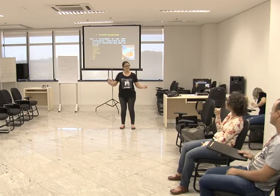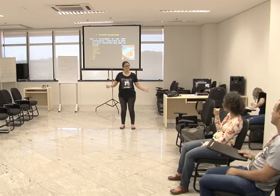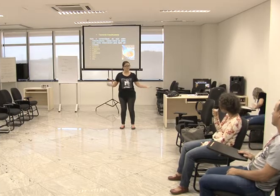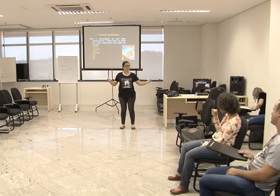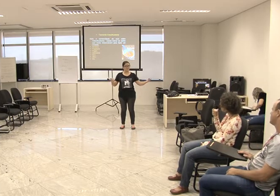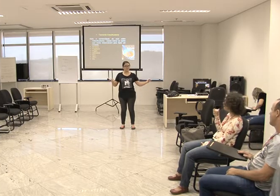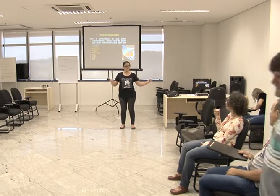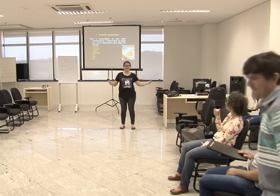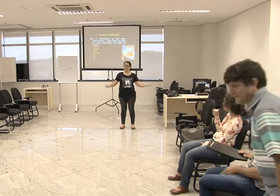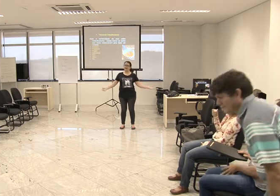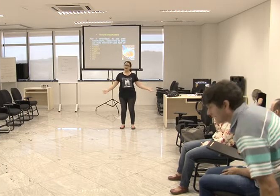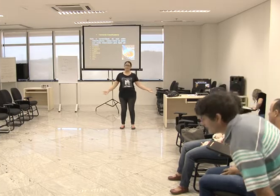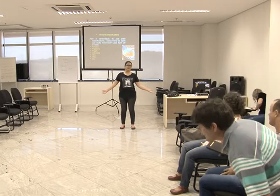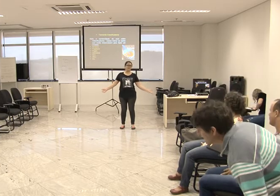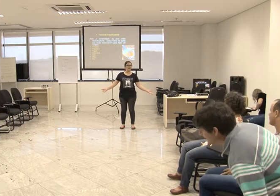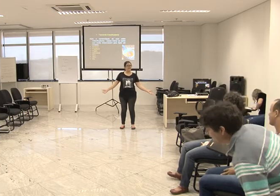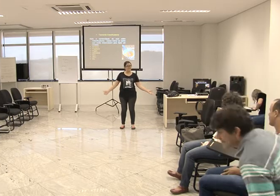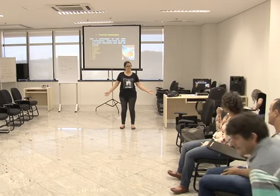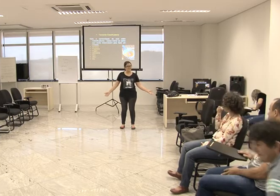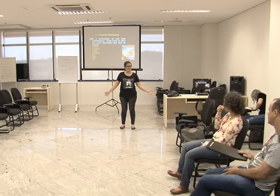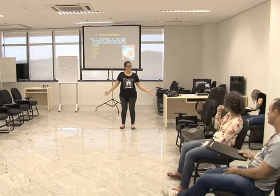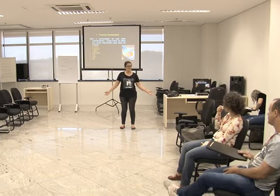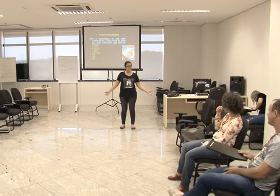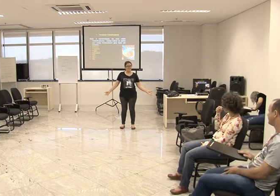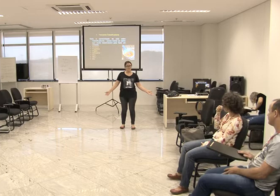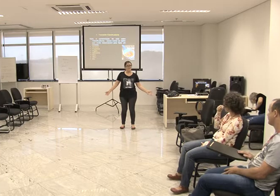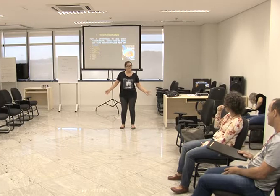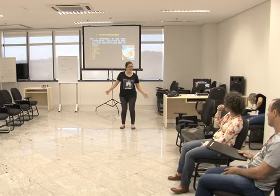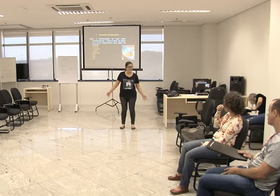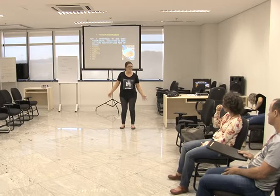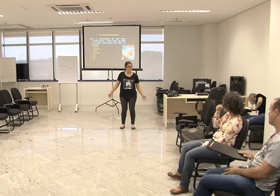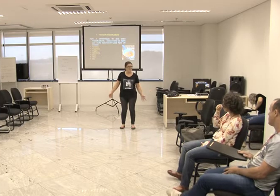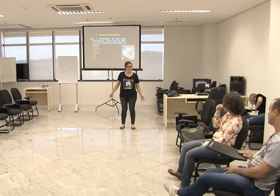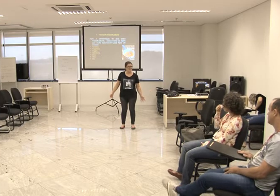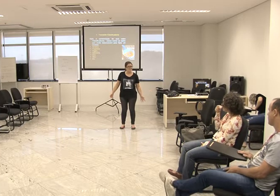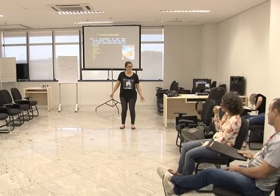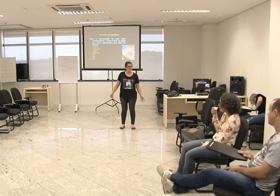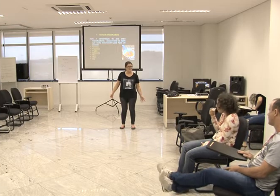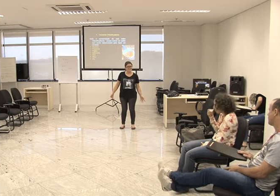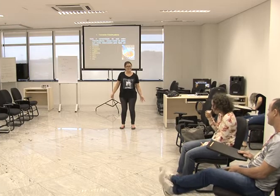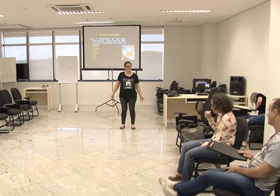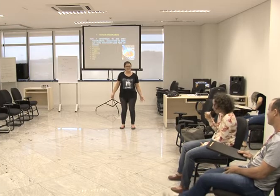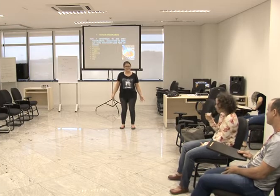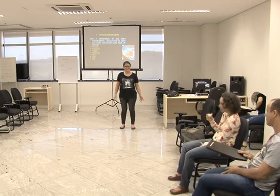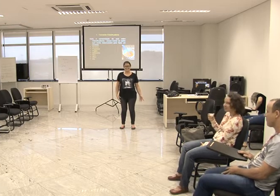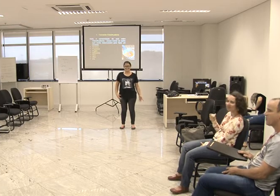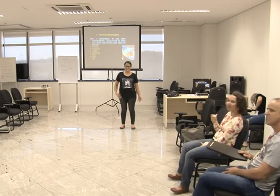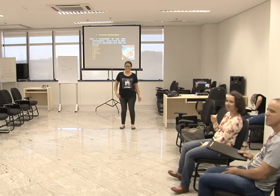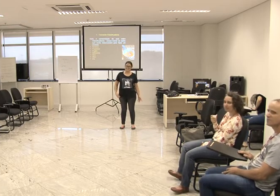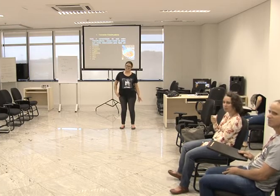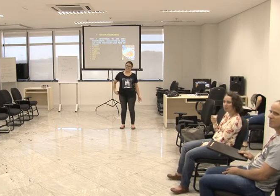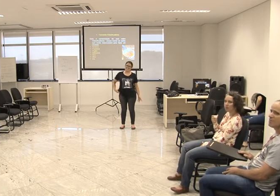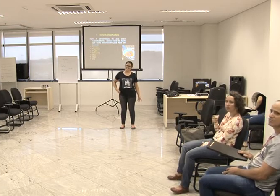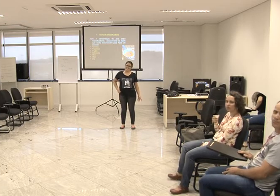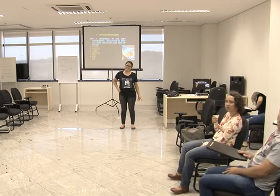da IPTG? Claro, mora no Guará. Então não fale da IPTG depois que passou o trânsito. Todos os dias que eu chego em